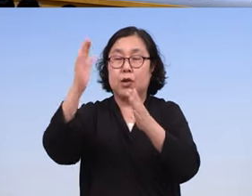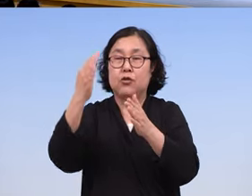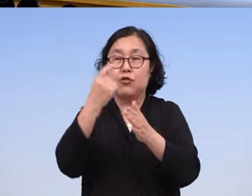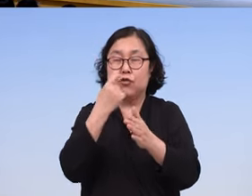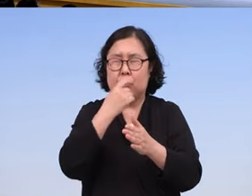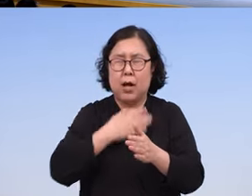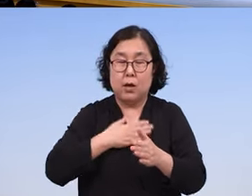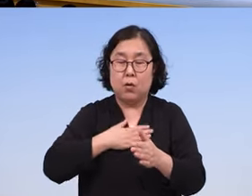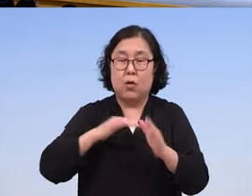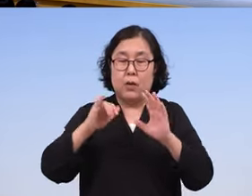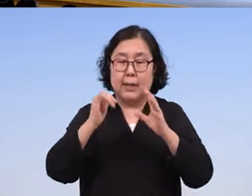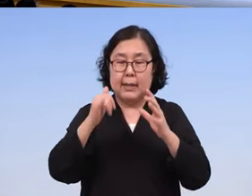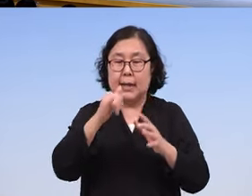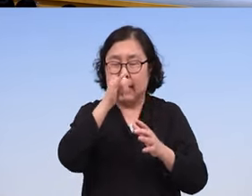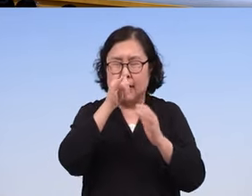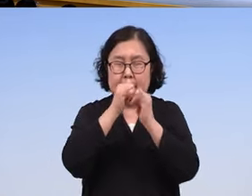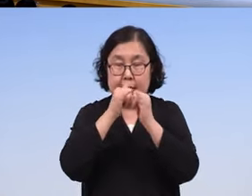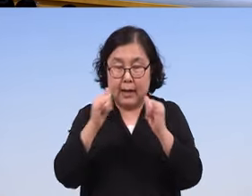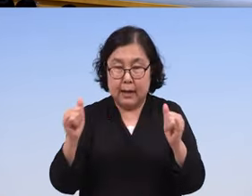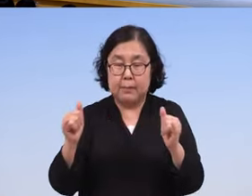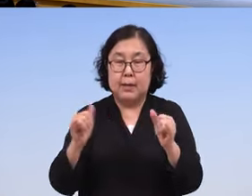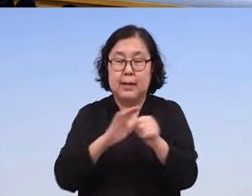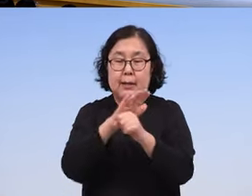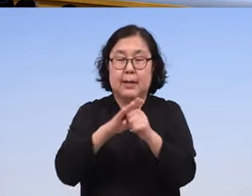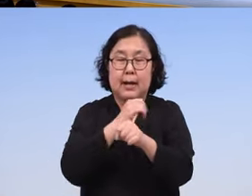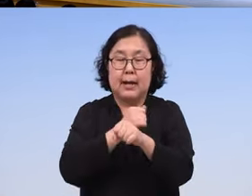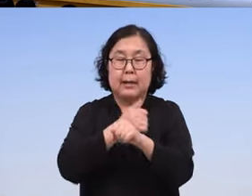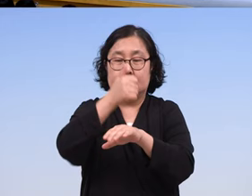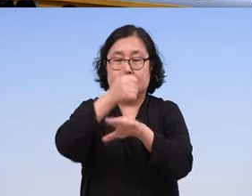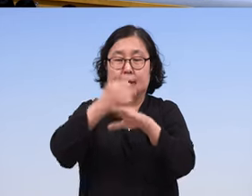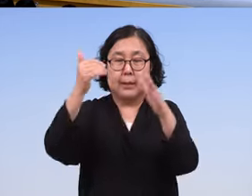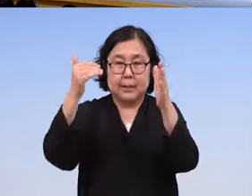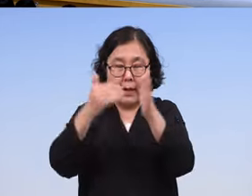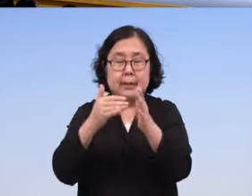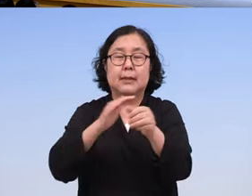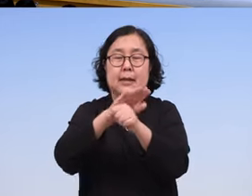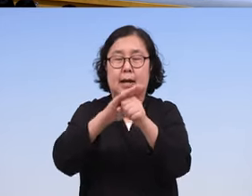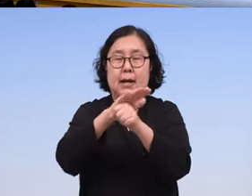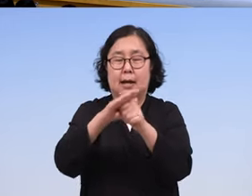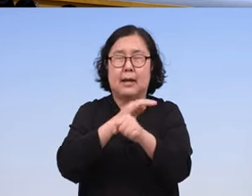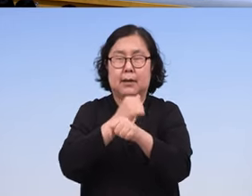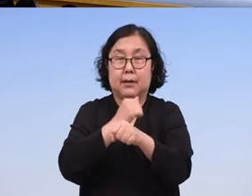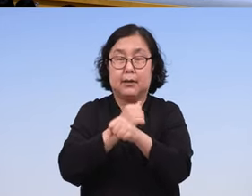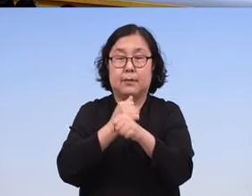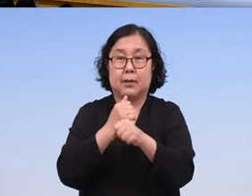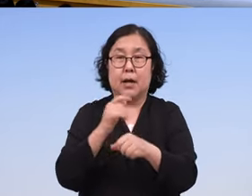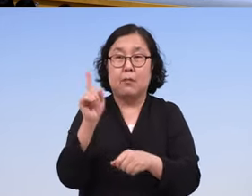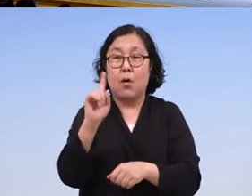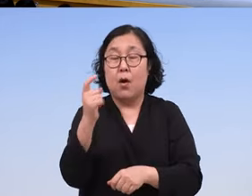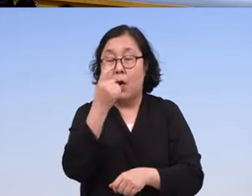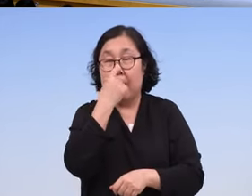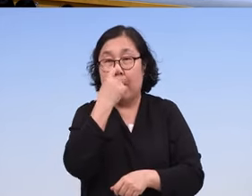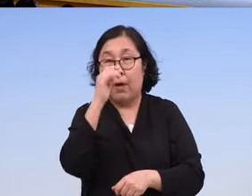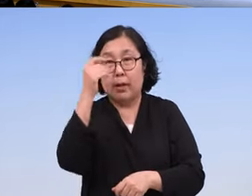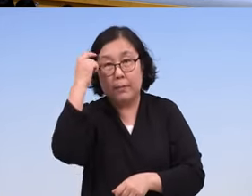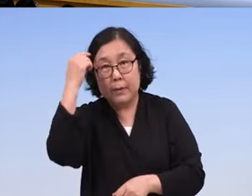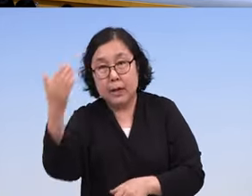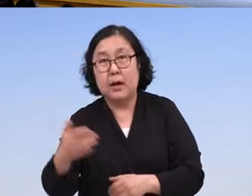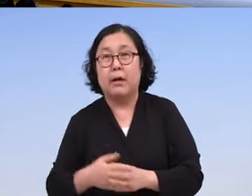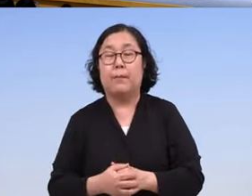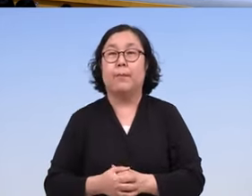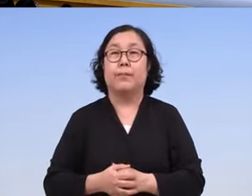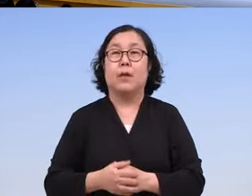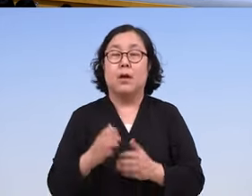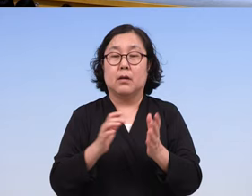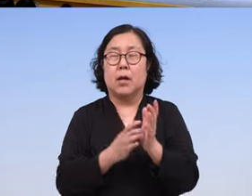보세요. 세상에 있는 자기 사람들을 사랑하시되 끝까지 사랑하시. 뭘 배워야 된다고